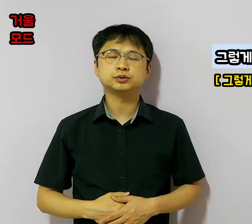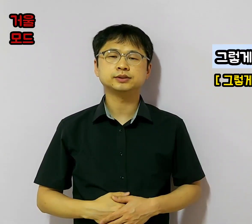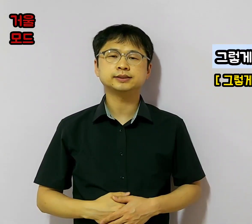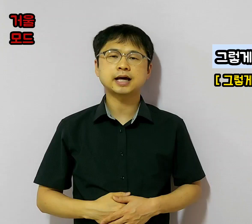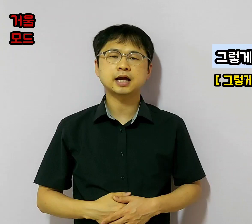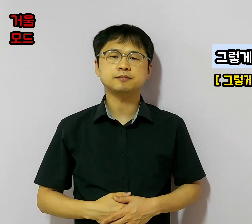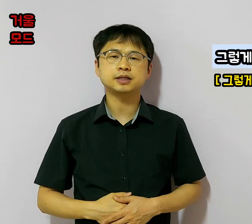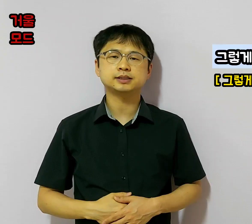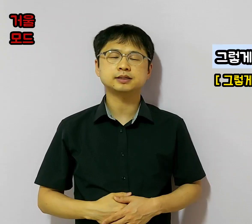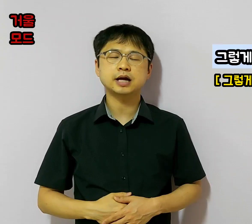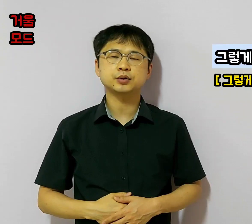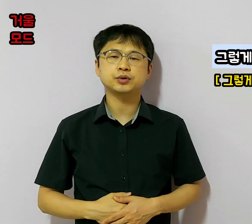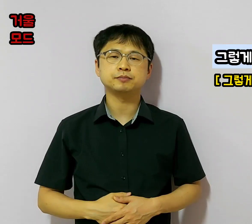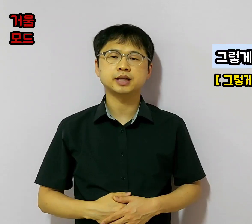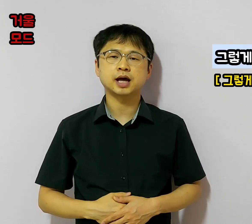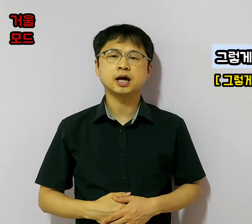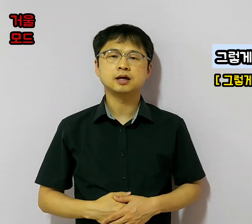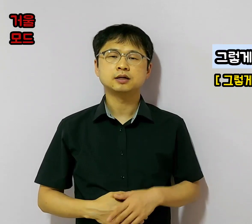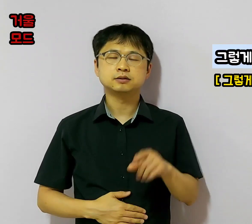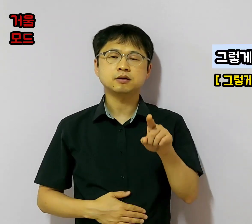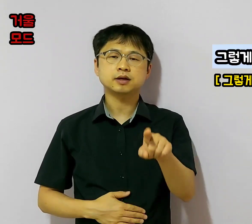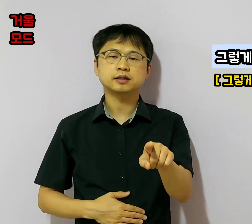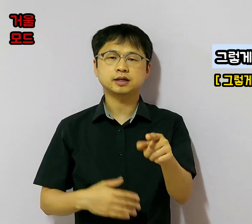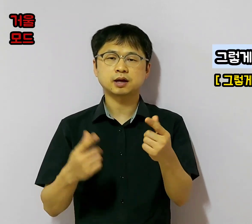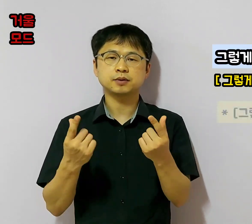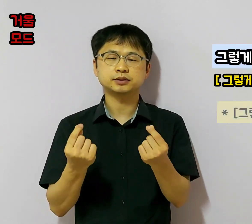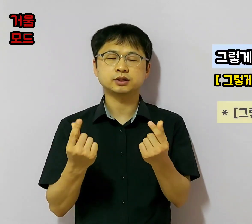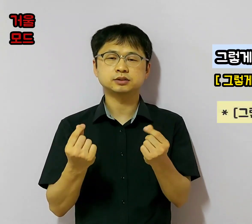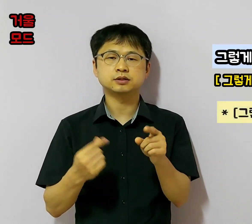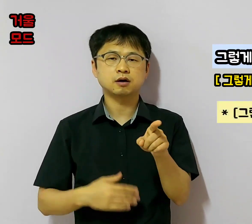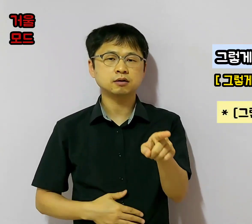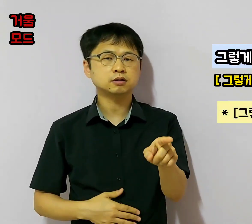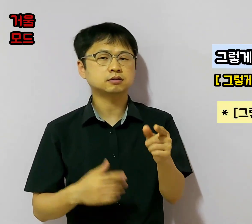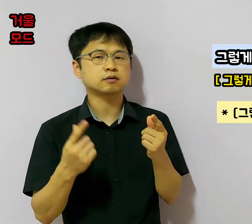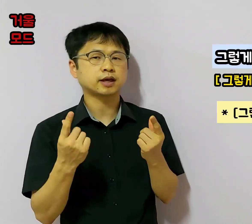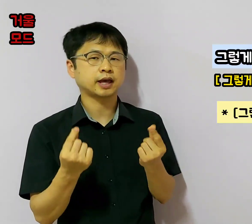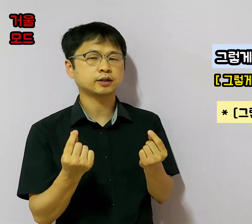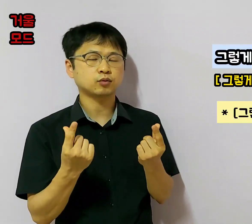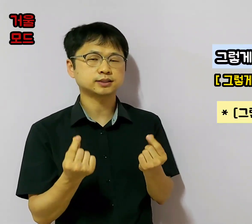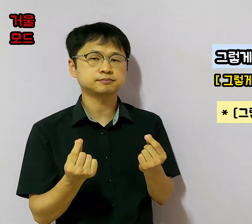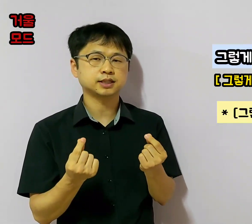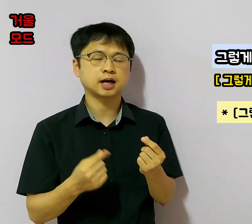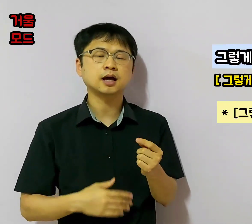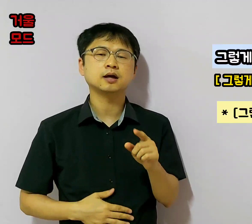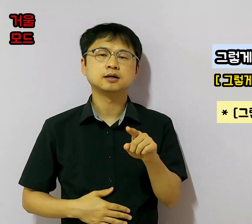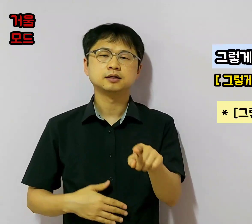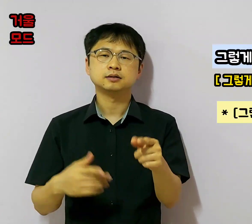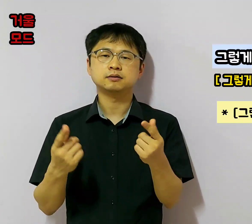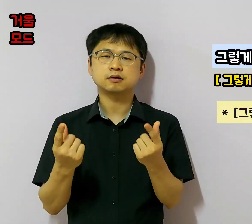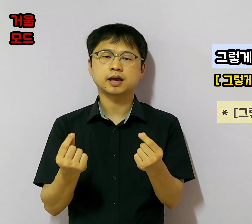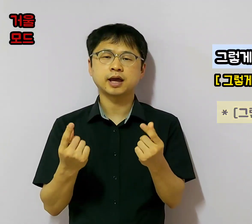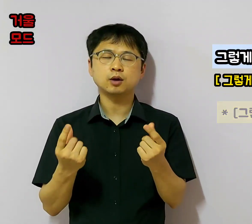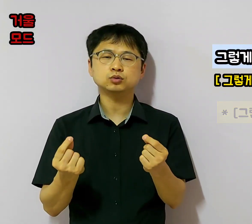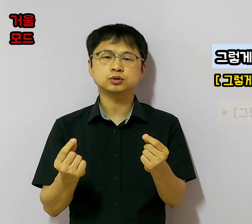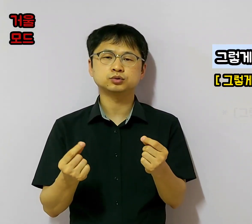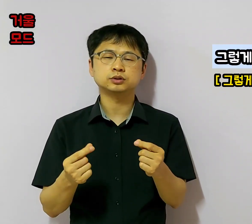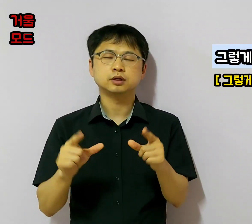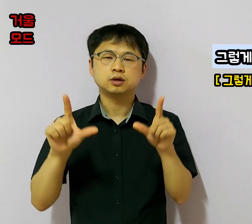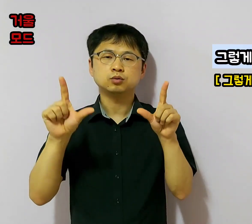웃어주는 사람이 있을까요? 입니다. 그렇게는 아까 배웠죠. 그렇게 똑같습니다. 그렇게 웃어주는,